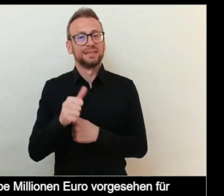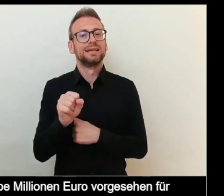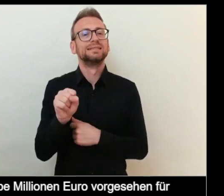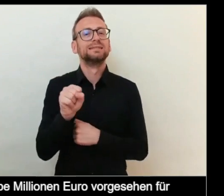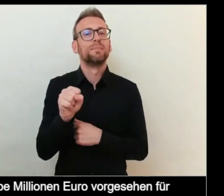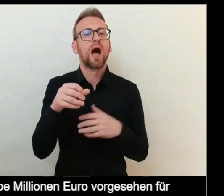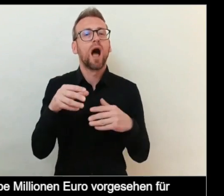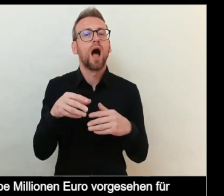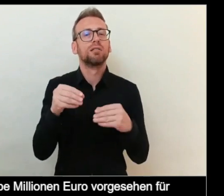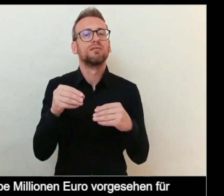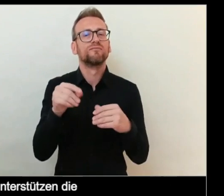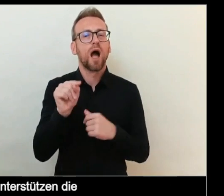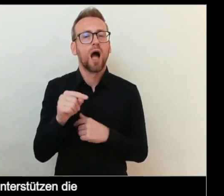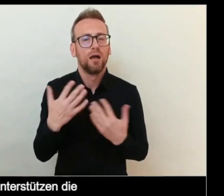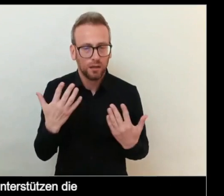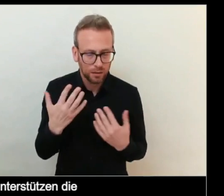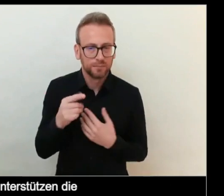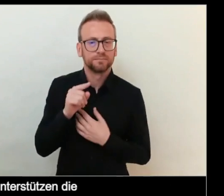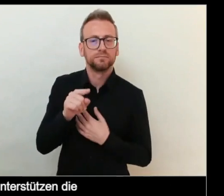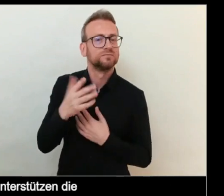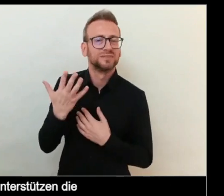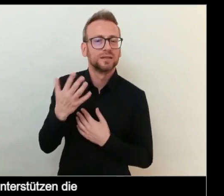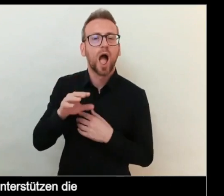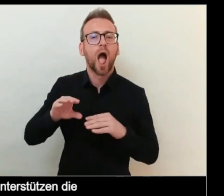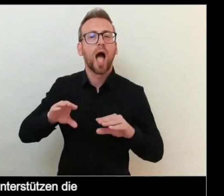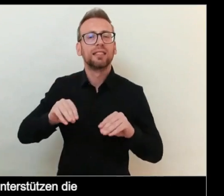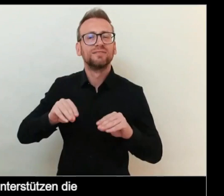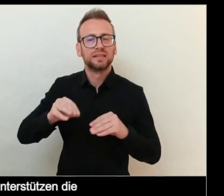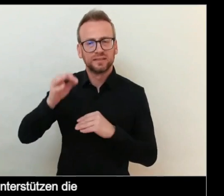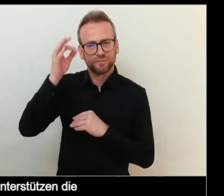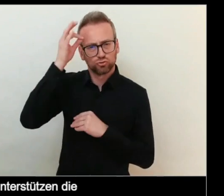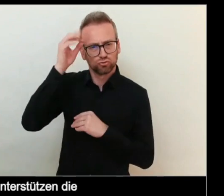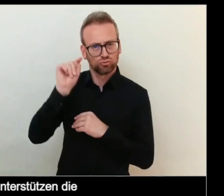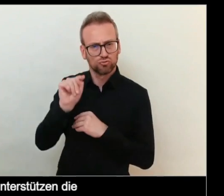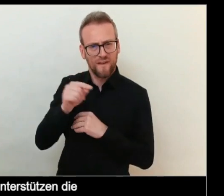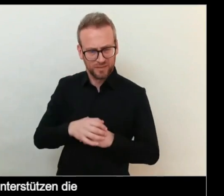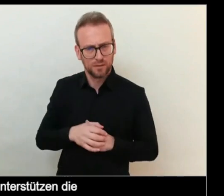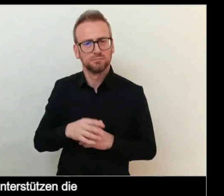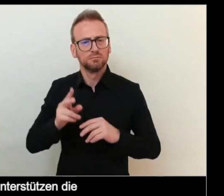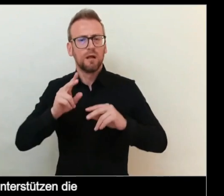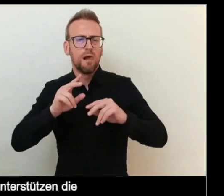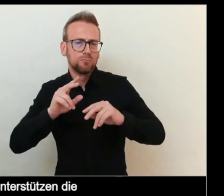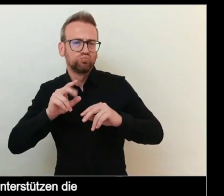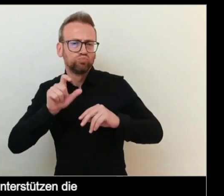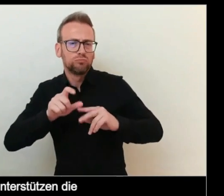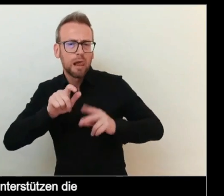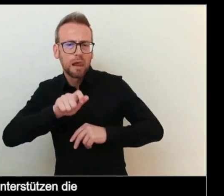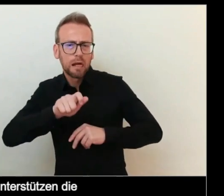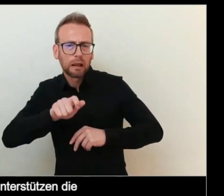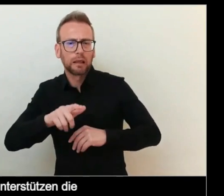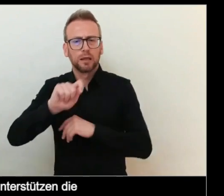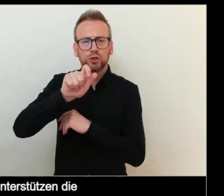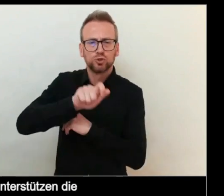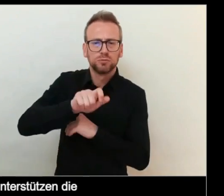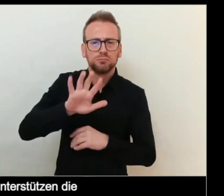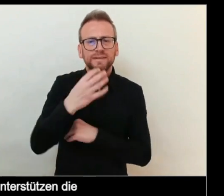auf dieses Sommersemester. Es wird eine Rückkehr zur Präsenz geben, aber selbstverständlich in guter Balance mit all den